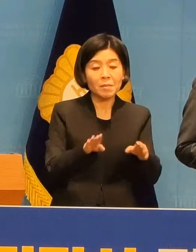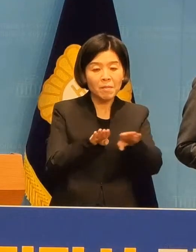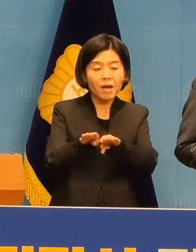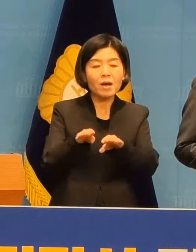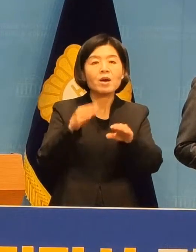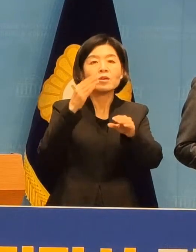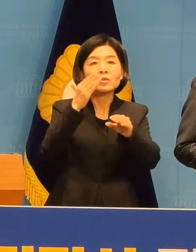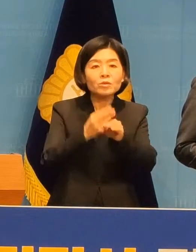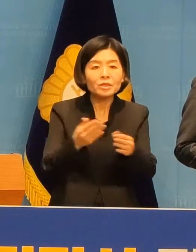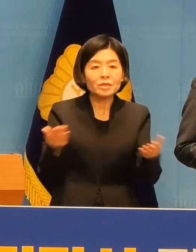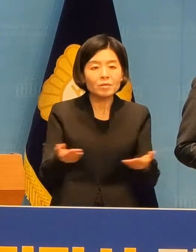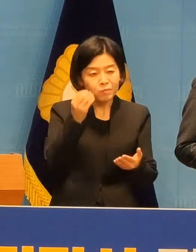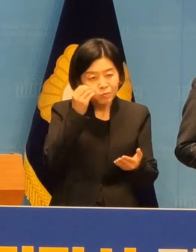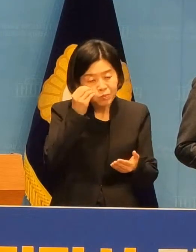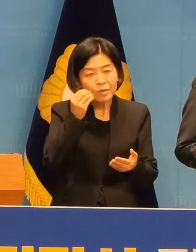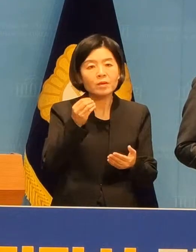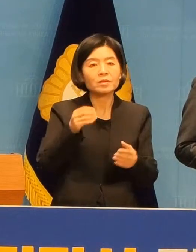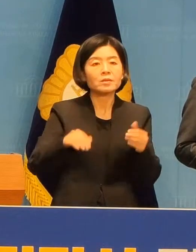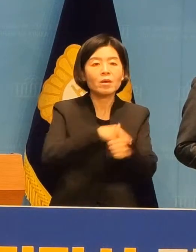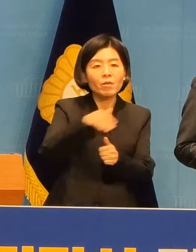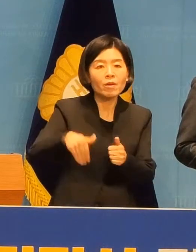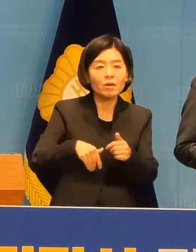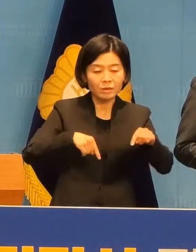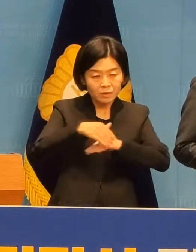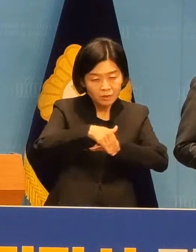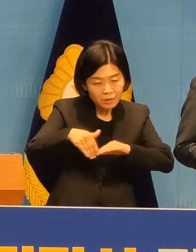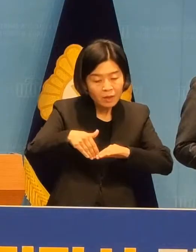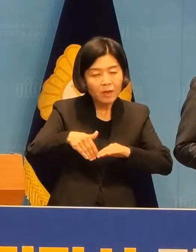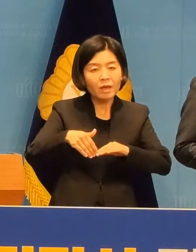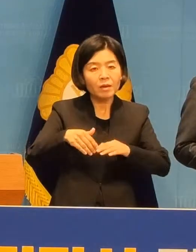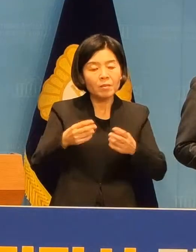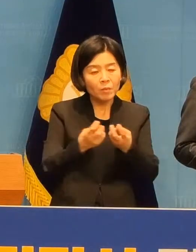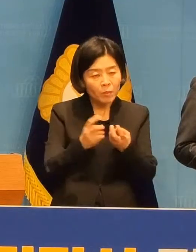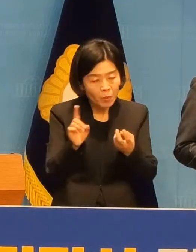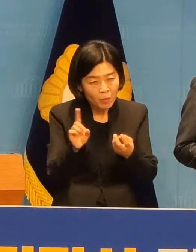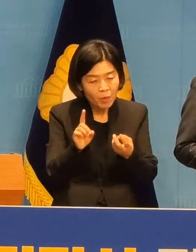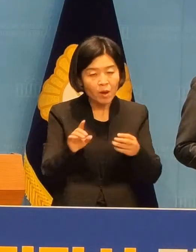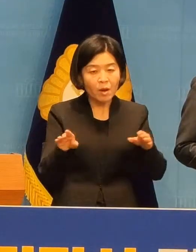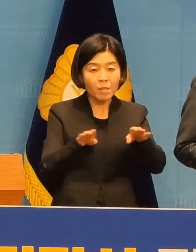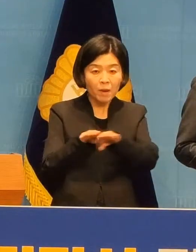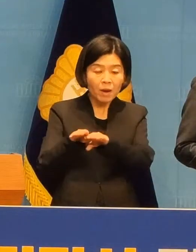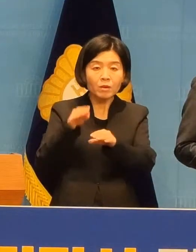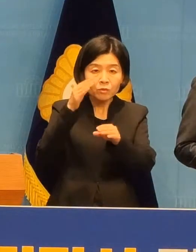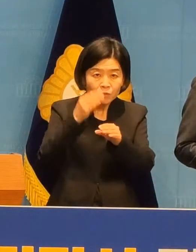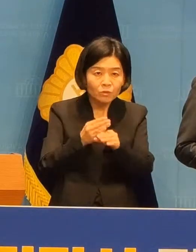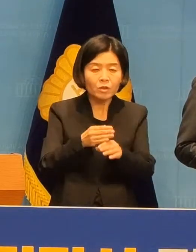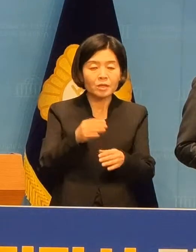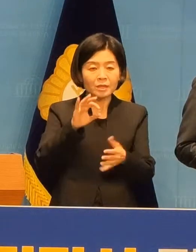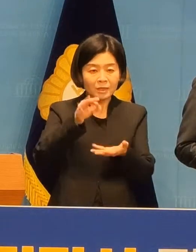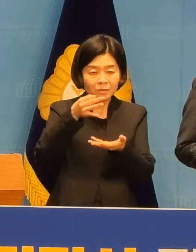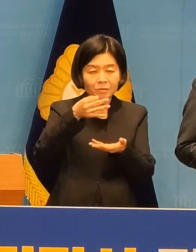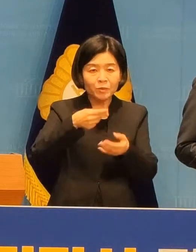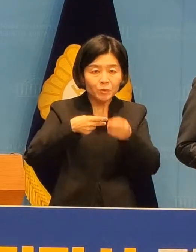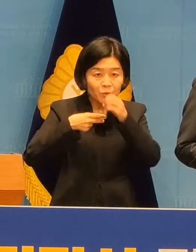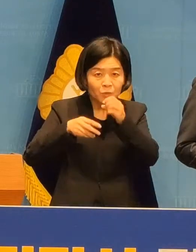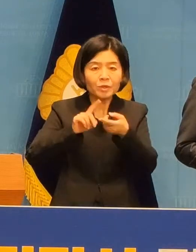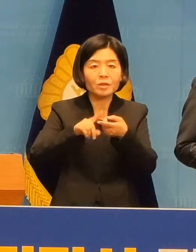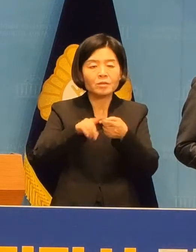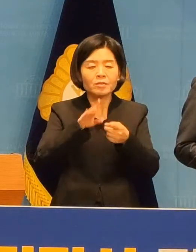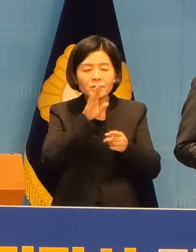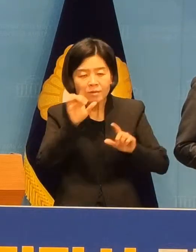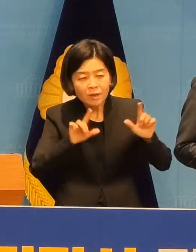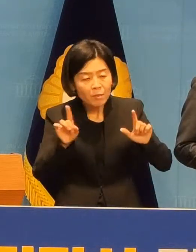비근무 실태와 정책적 시사점 도출 연구를 통해 방학 중 무임금 문제의 실태를 체계적으로